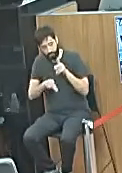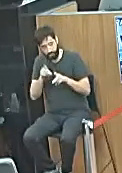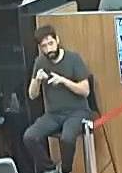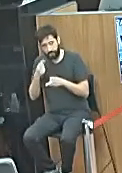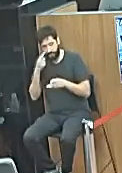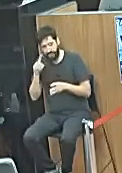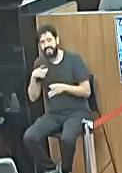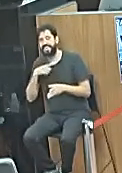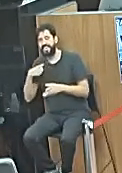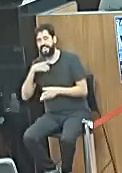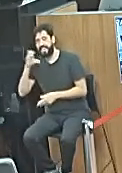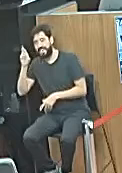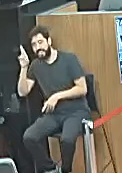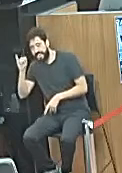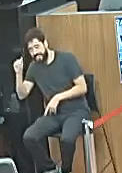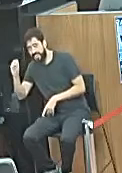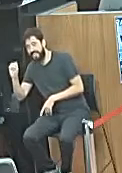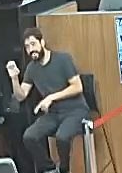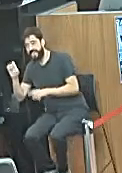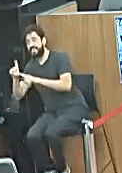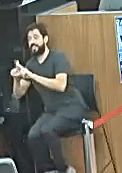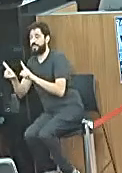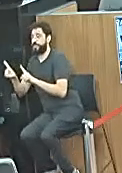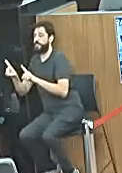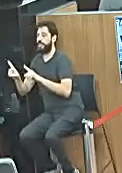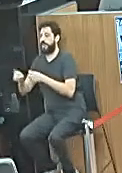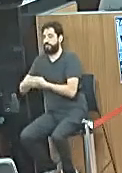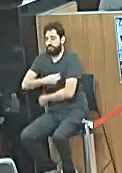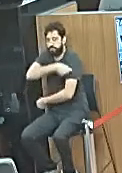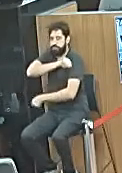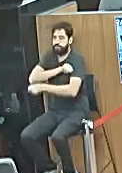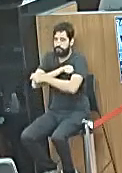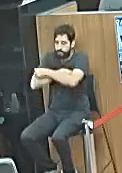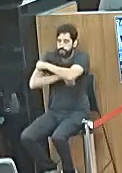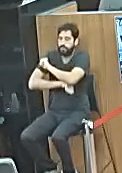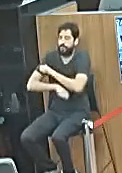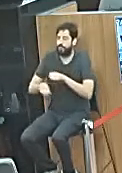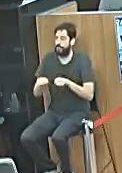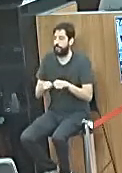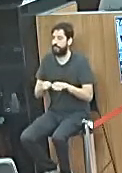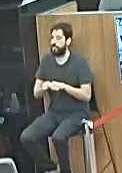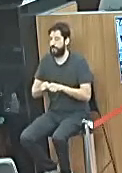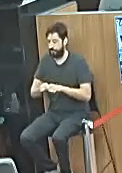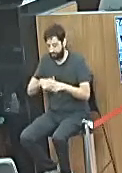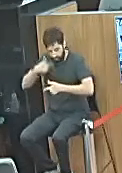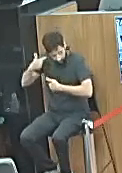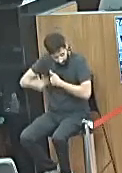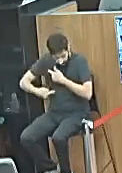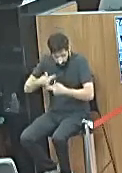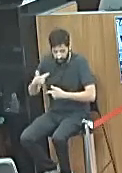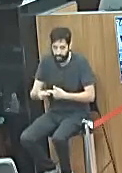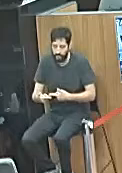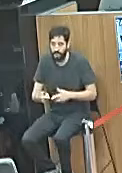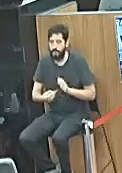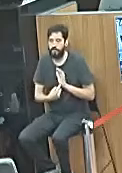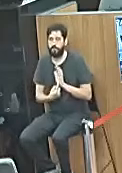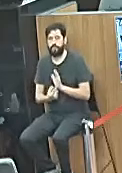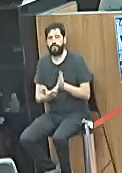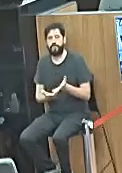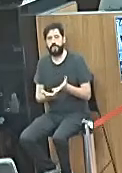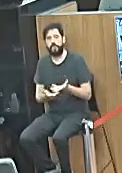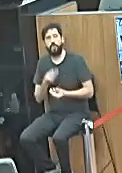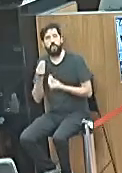de crise financeira venha arregaçando as mangas cumprindo seus papéis e apresentando soluções